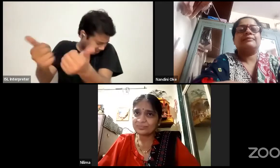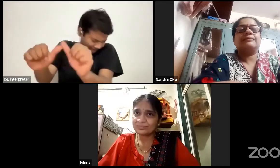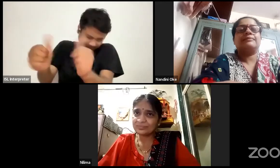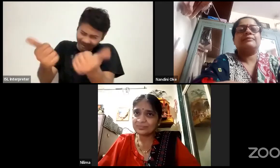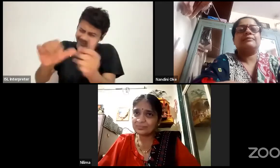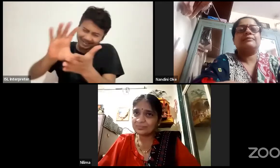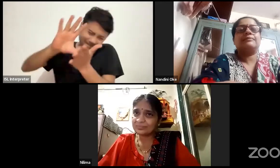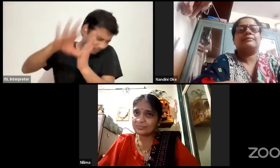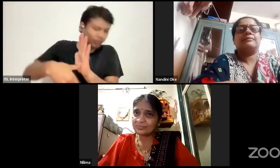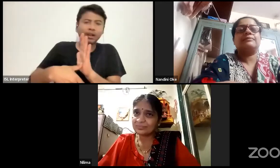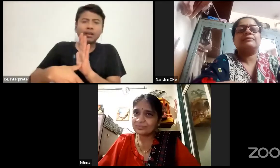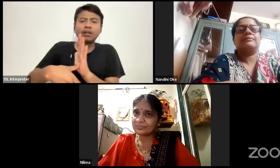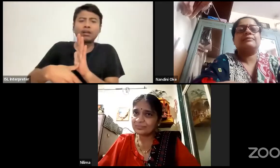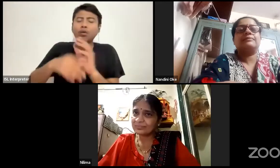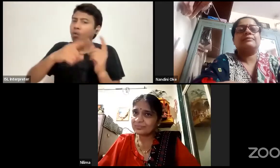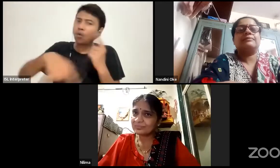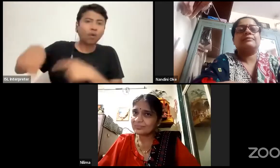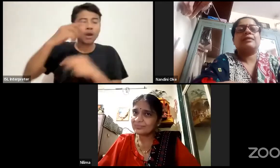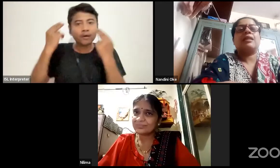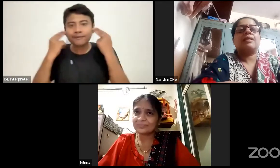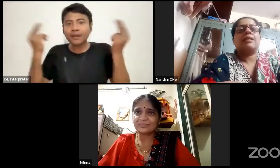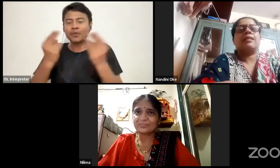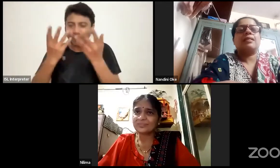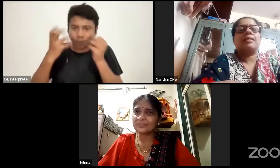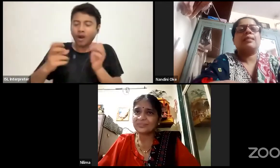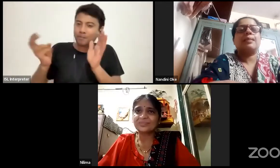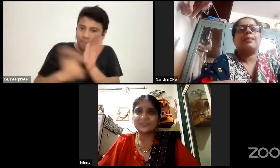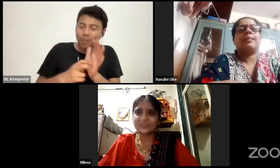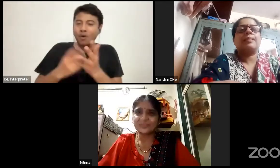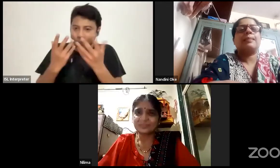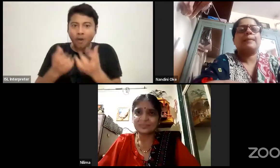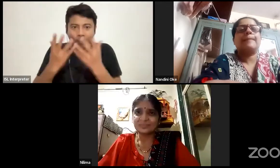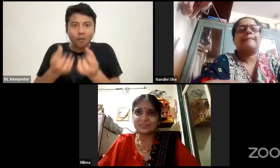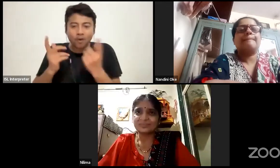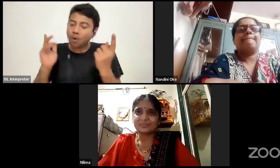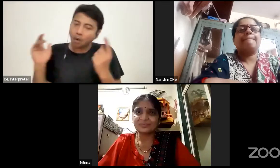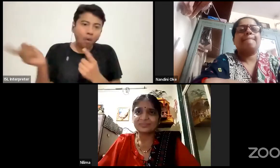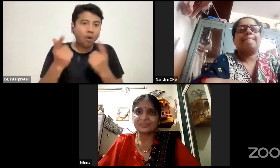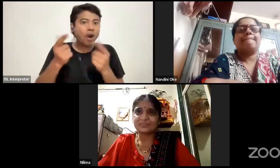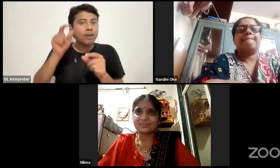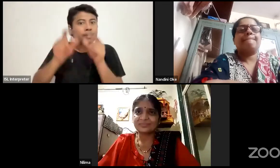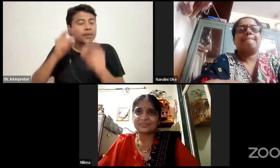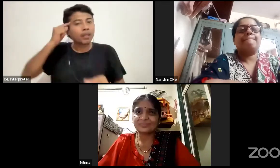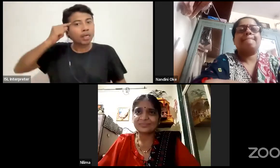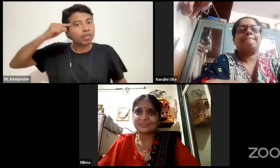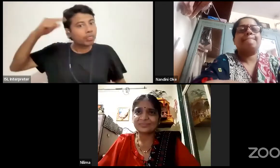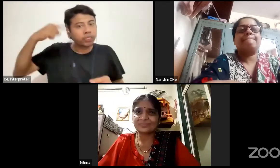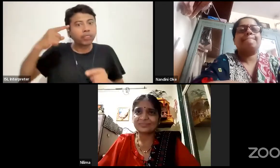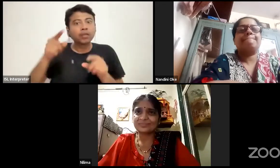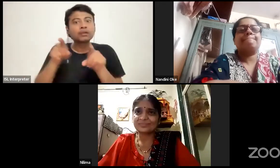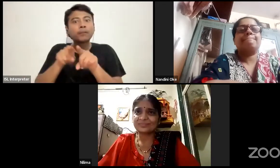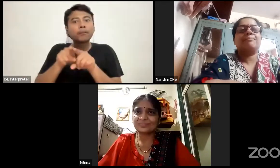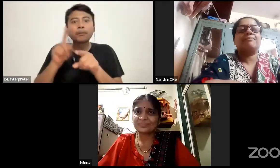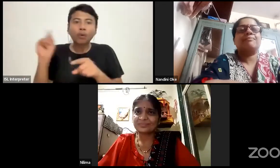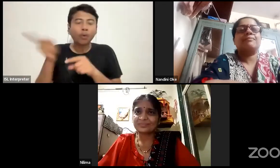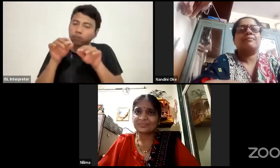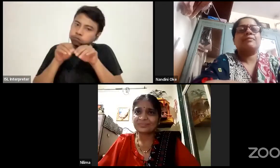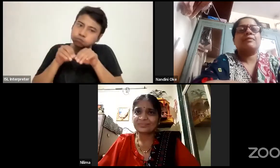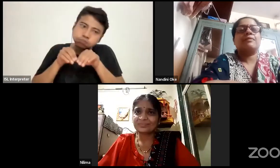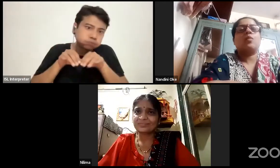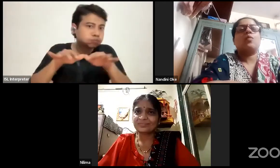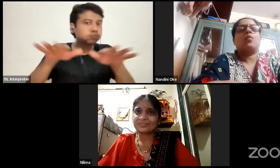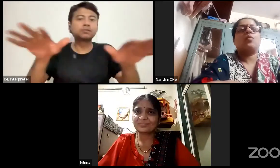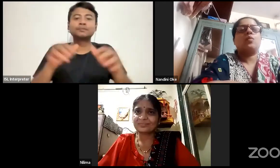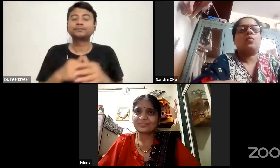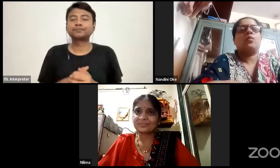थी। और जब टाइटैनिक को लॉन्च किया गया, टाइटैनिक को जब पहली बार जो है निकाला गया समुद्र में, तो